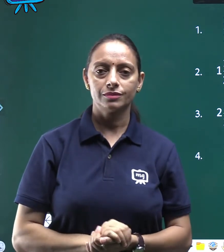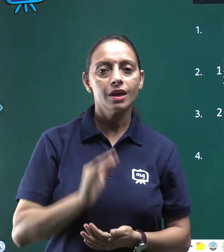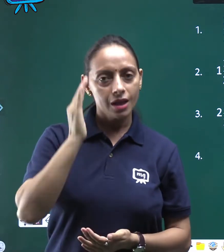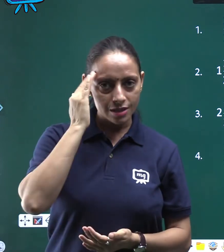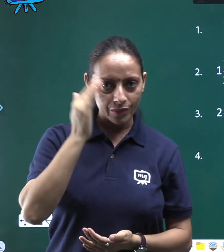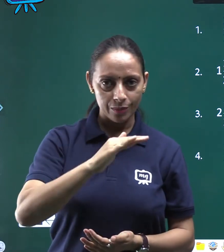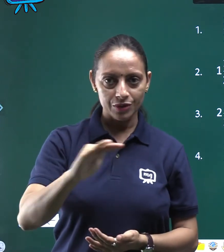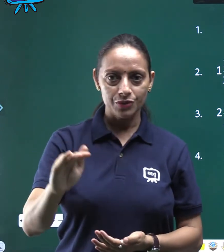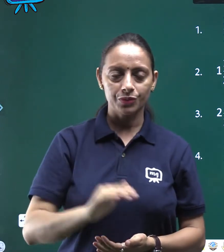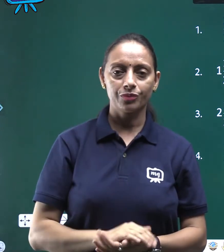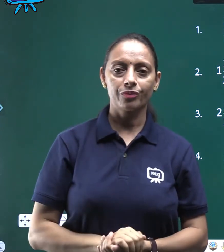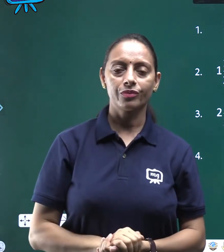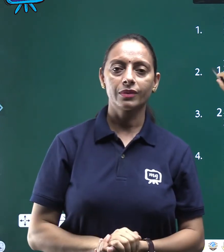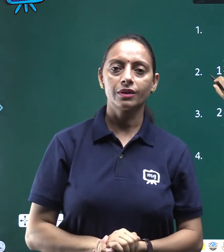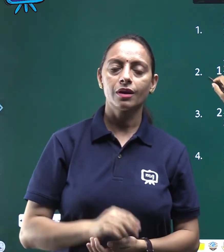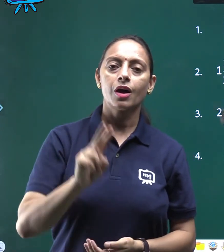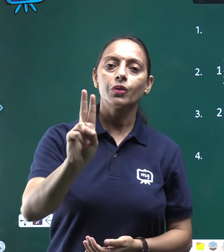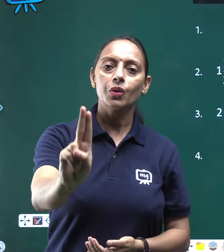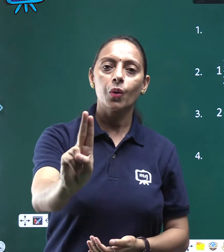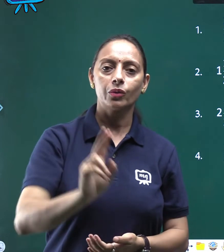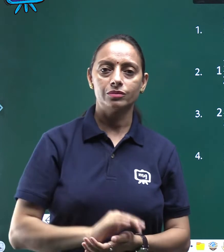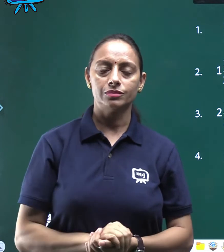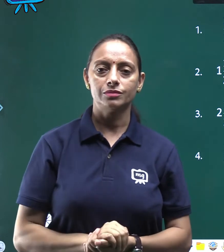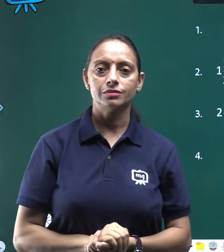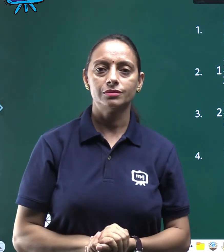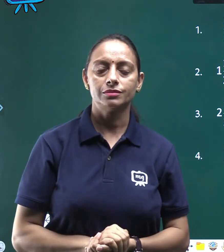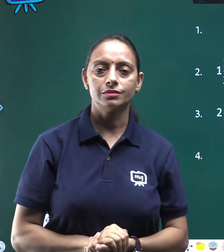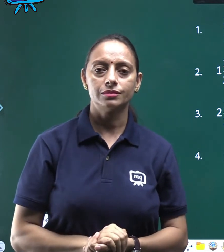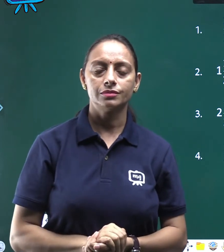समझ में आया बच्चों? नंबर 2,